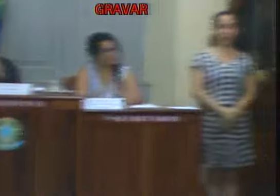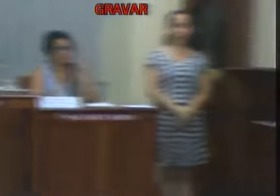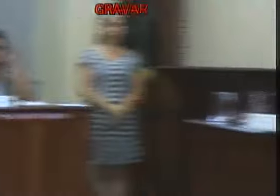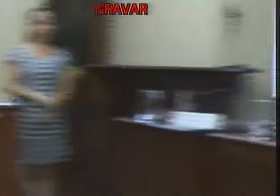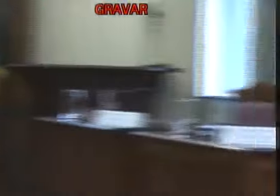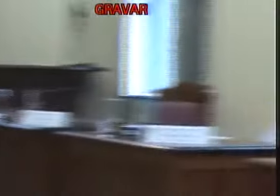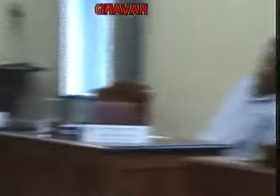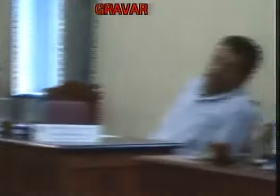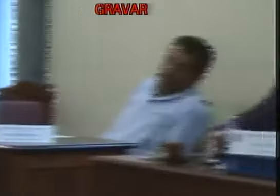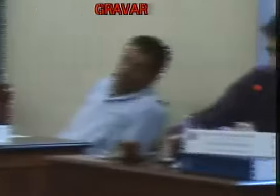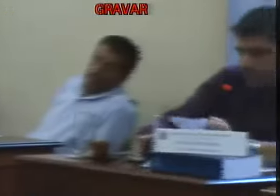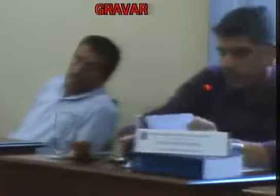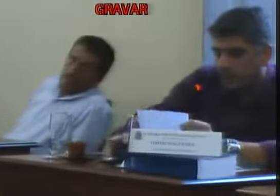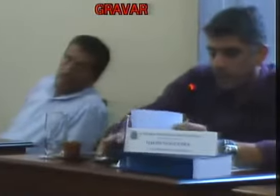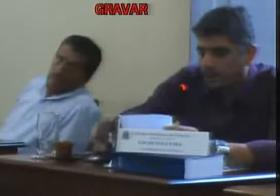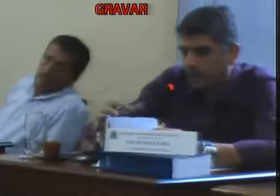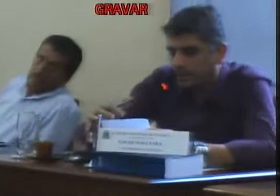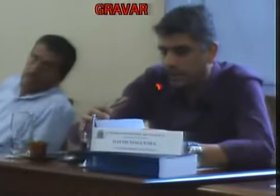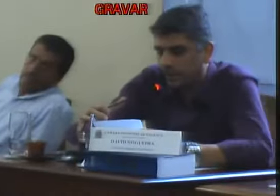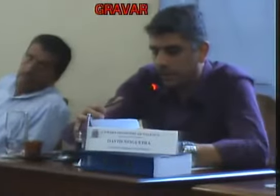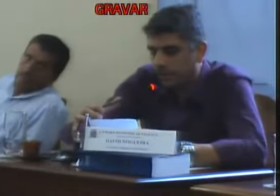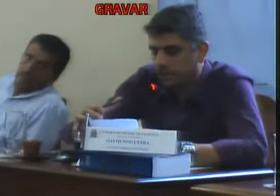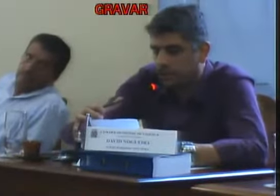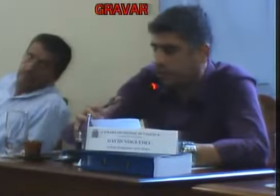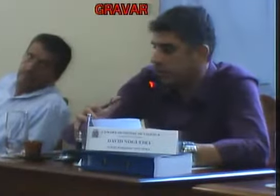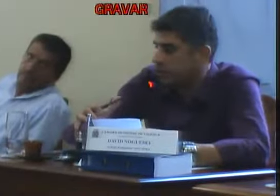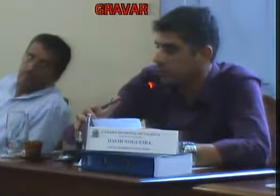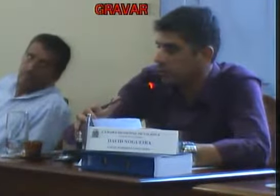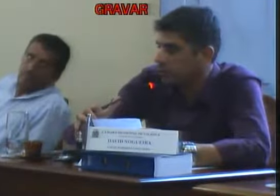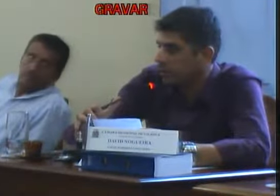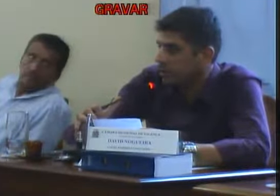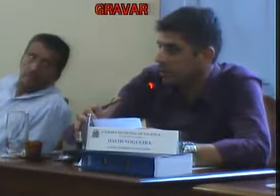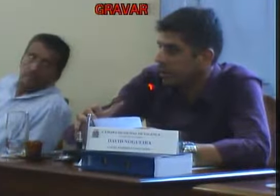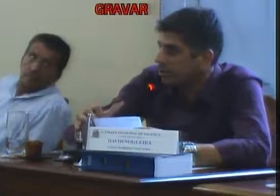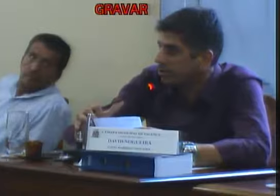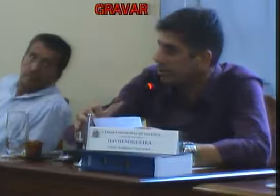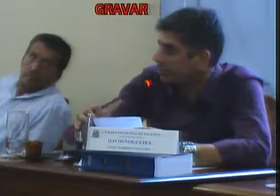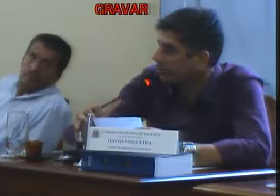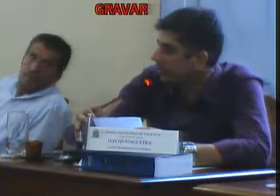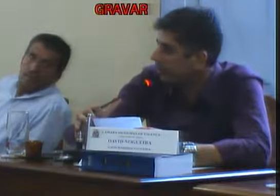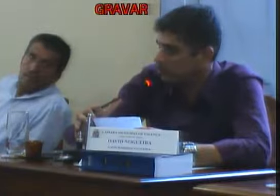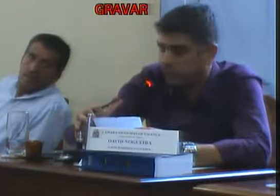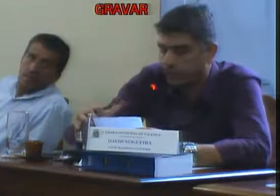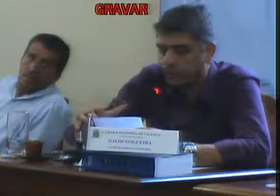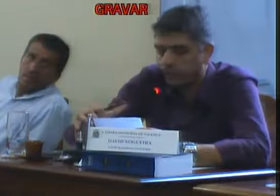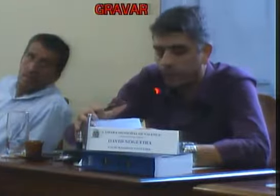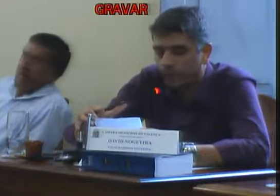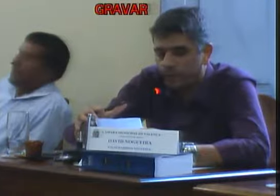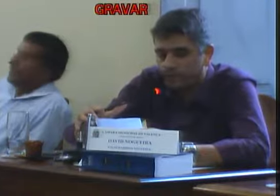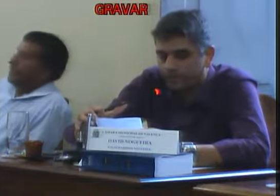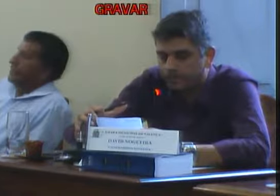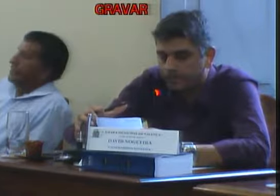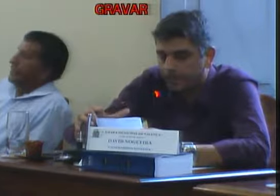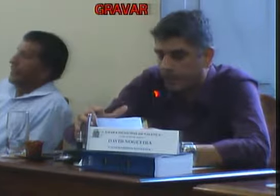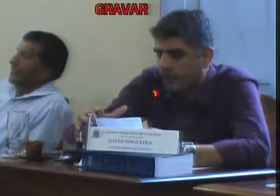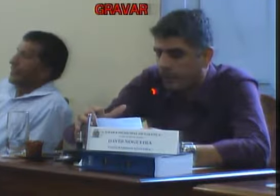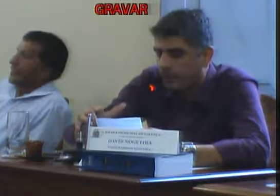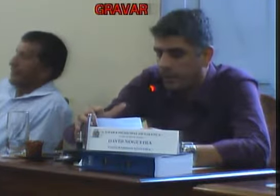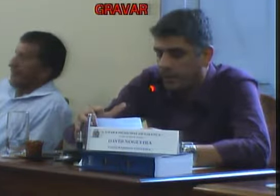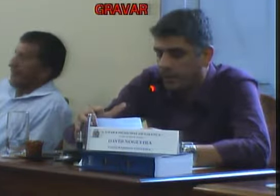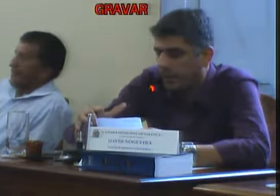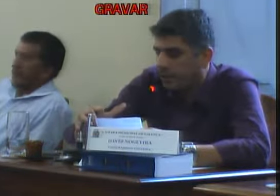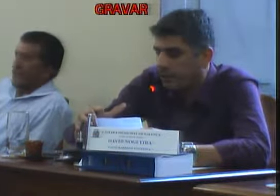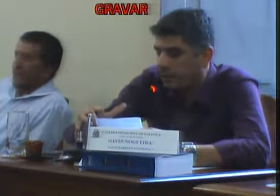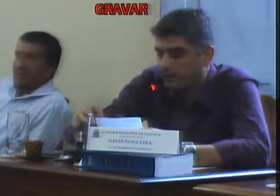não vou fazer uso da tribuna hoje, mas quero registrar que estive hoje com o gerente da Caixa Econômica Federal, João Beto Forte,